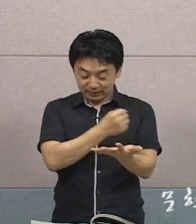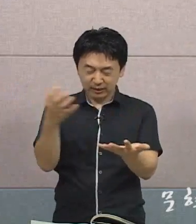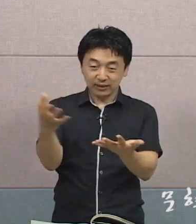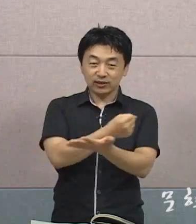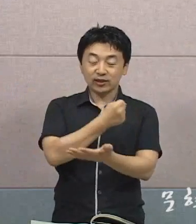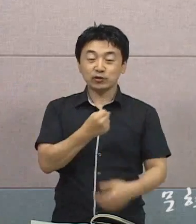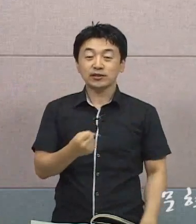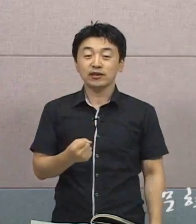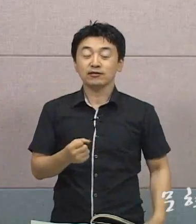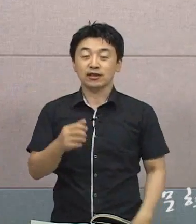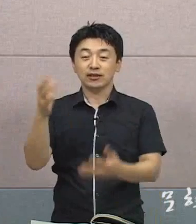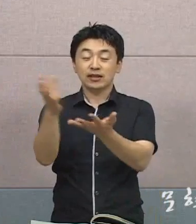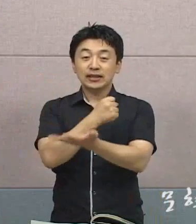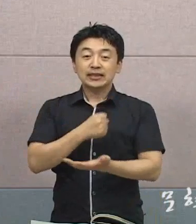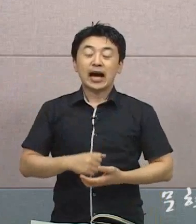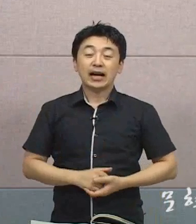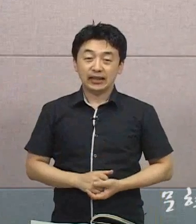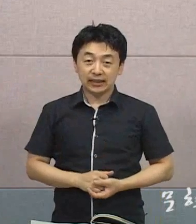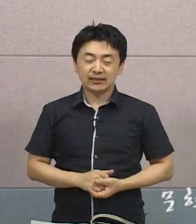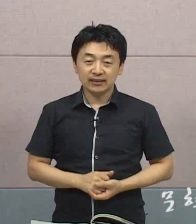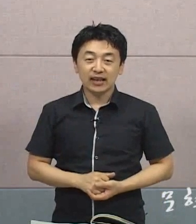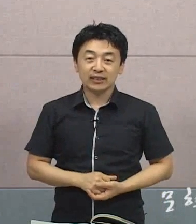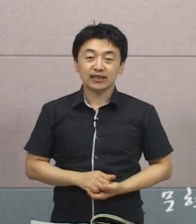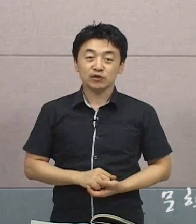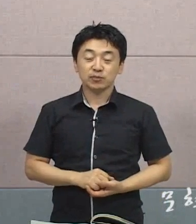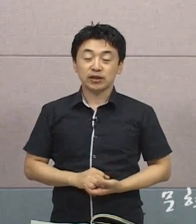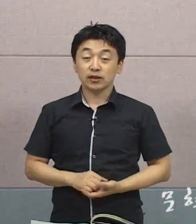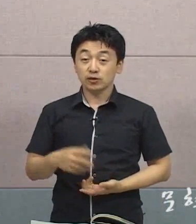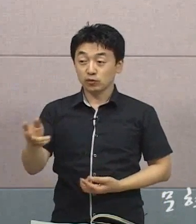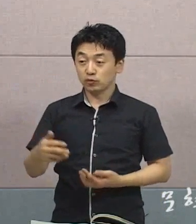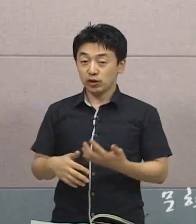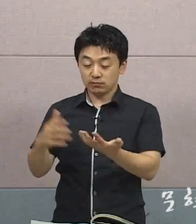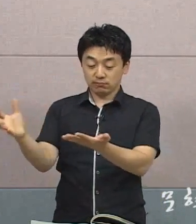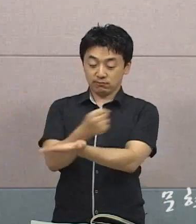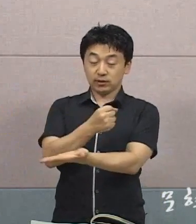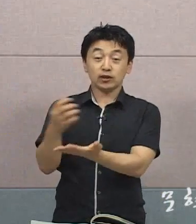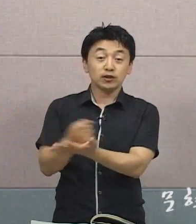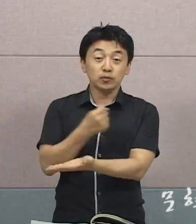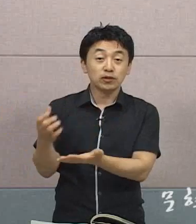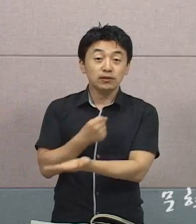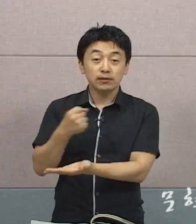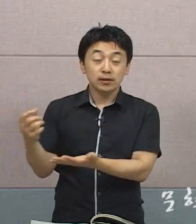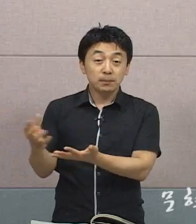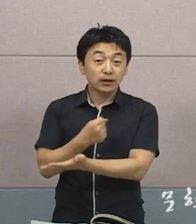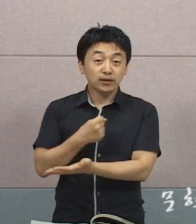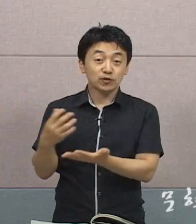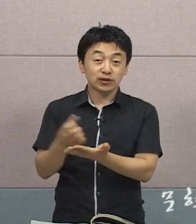네, 이렇게 사용을 하는데요. 네, 다 알다, 싹 다 알다라는 수화입니다. 사실 수화 그냥 이렇게 쓰면 뭐죠? 팔이라는 수화 이렇게